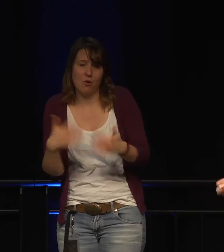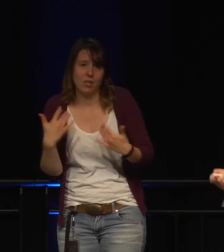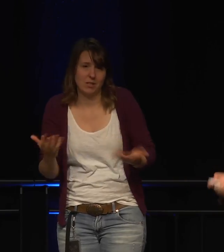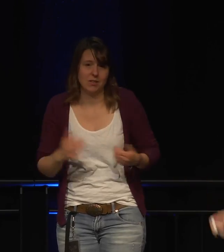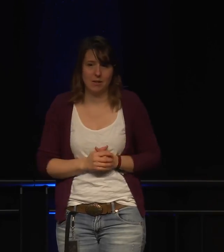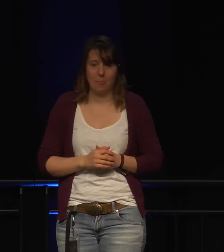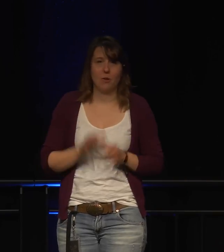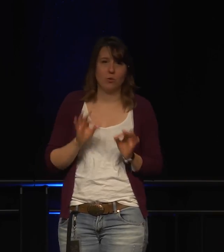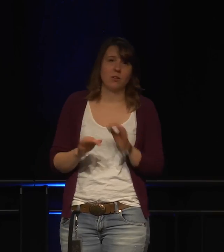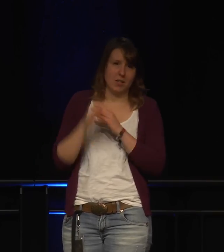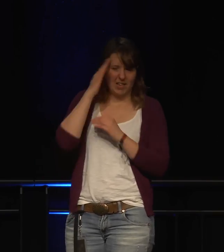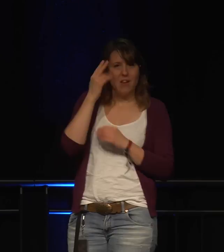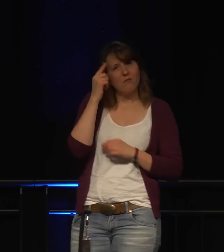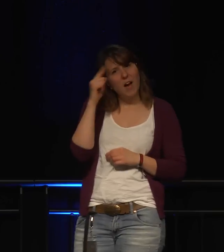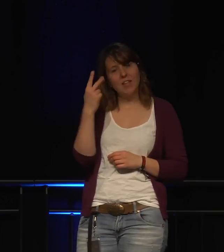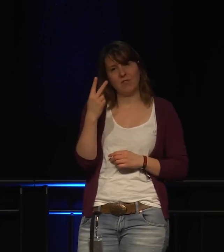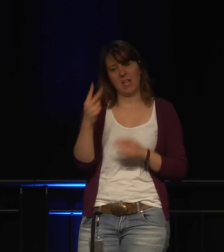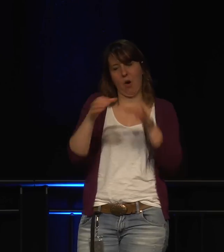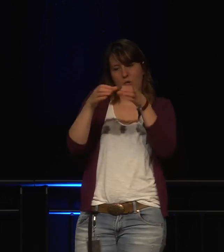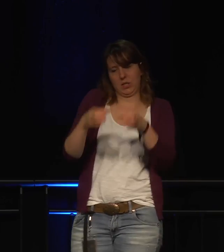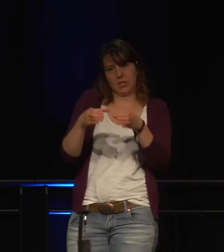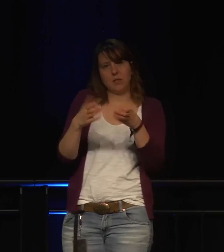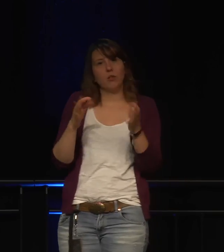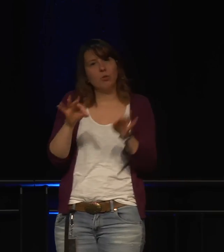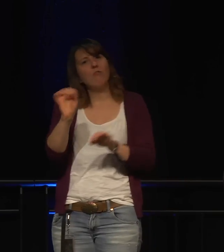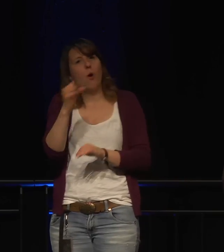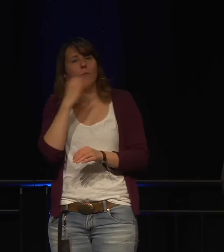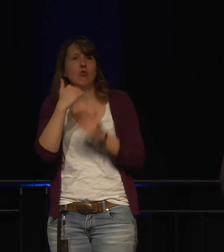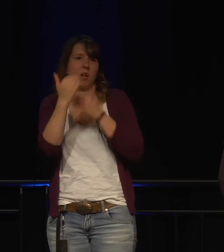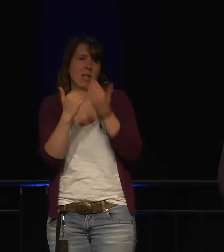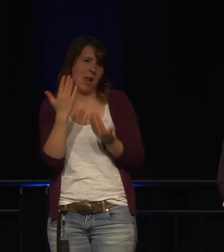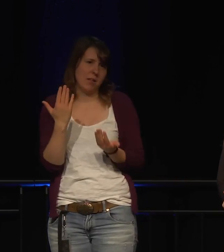sesión, sobre el tiempo navideño.